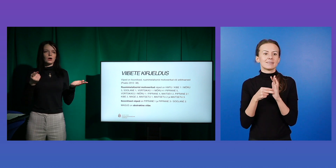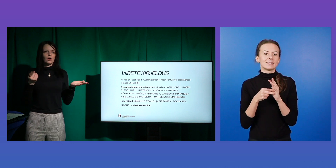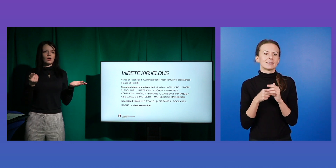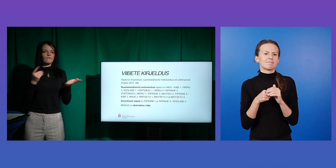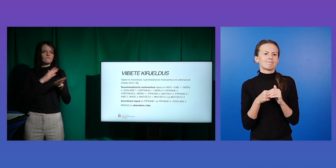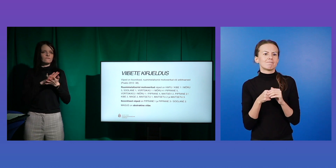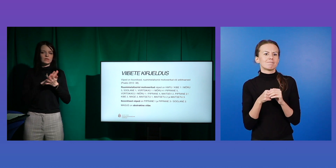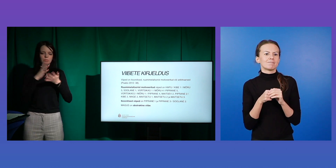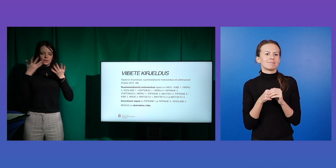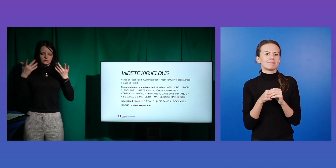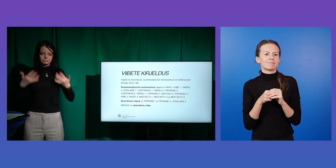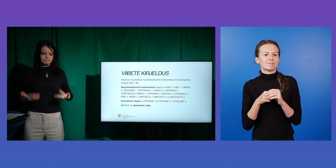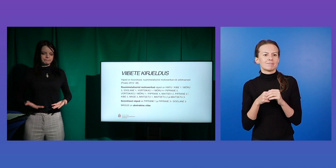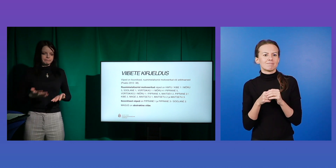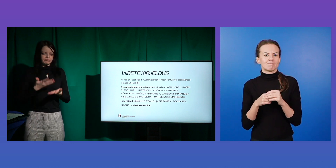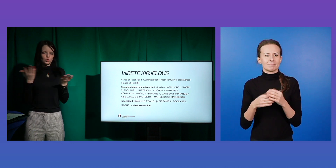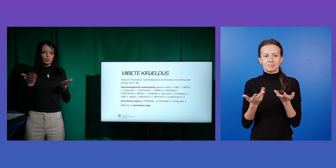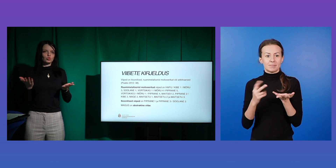viibe tähendus